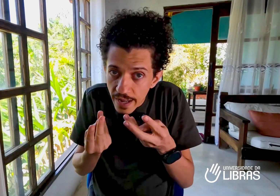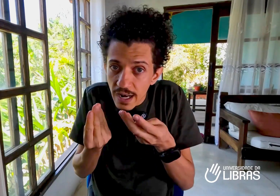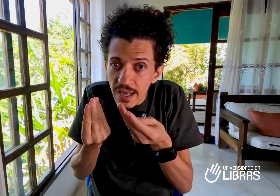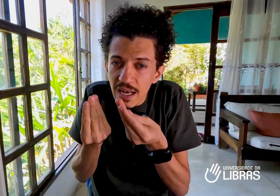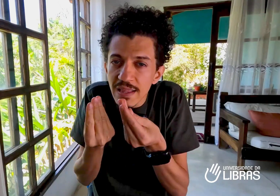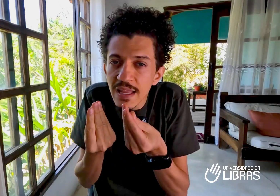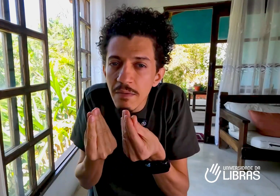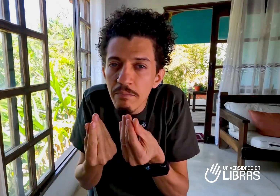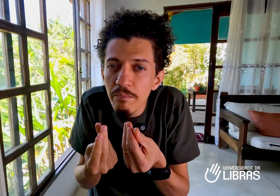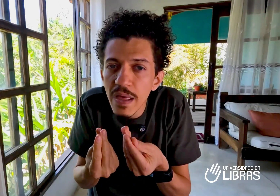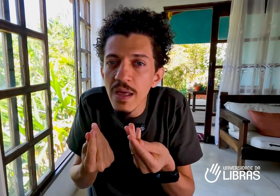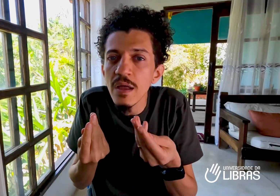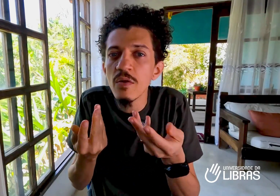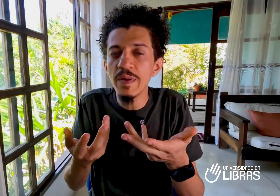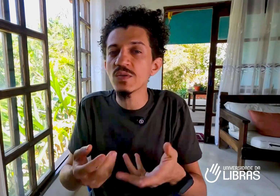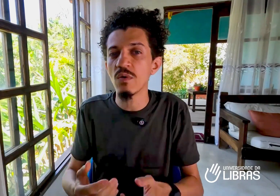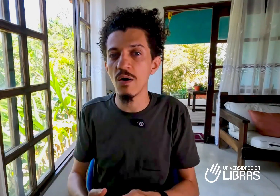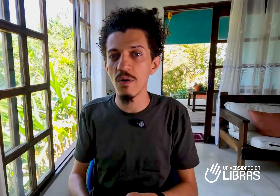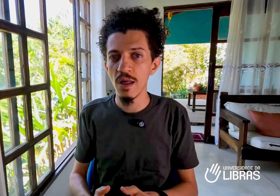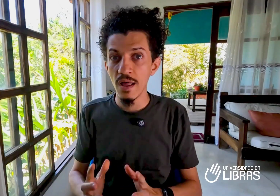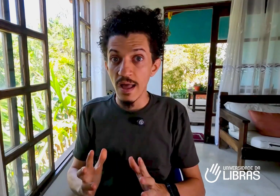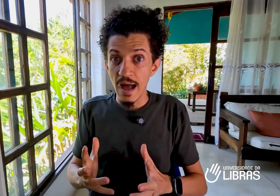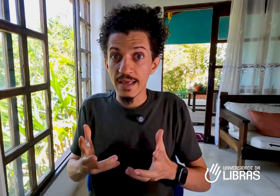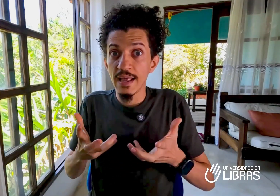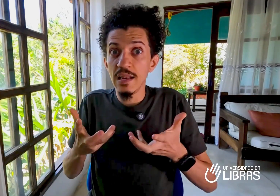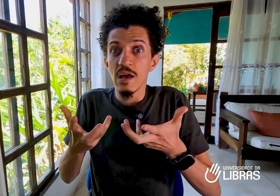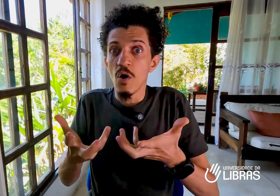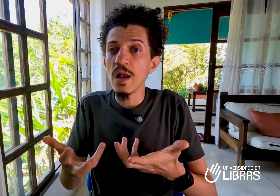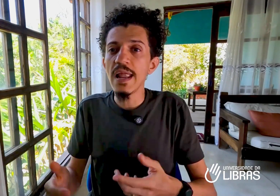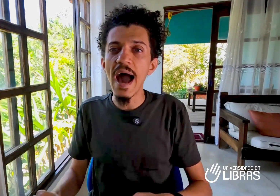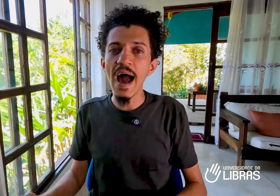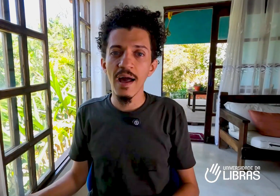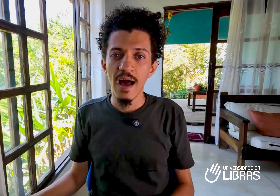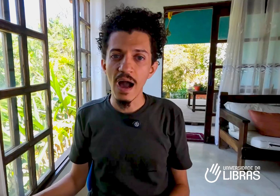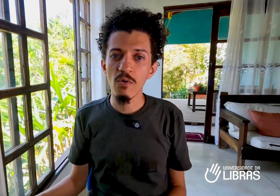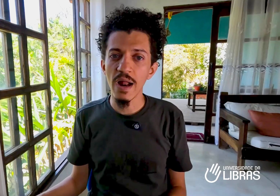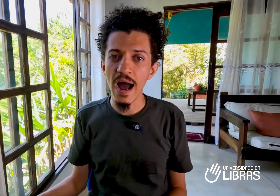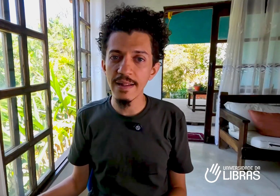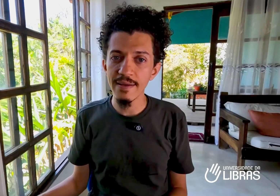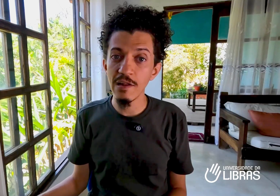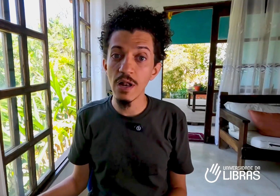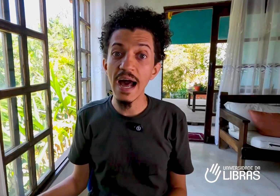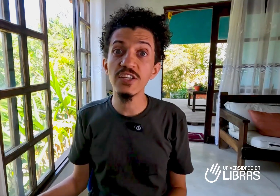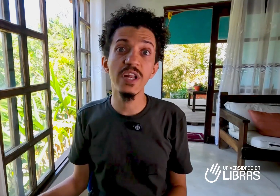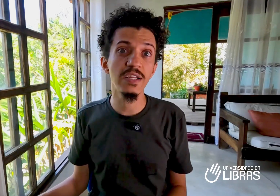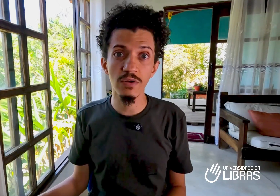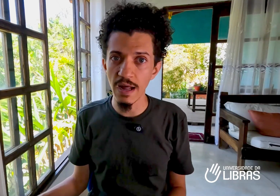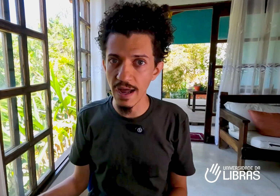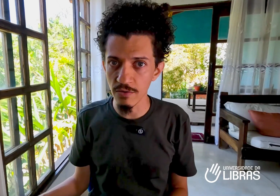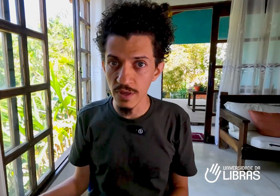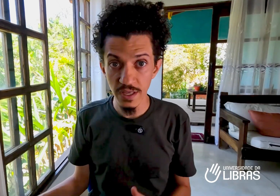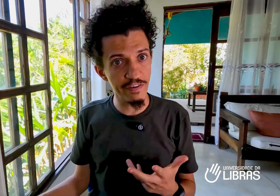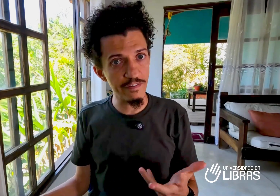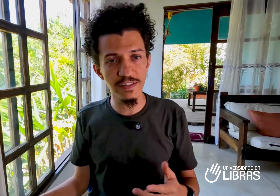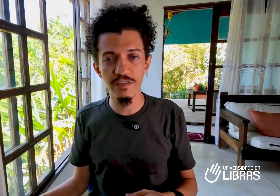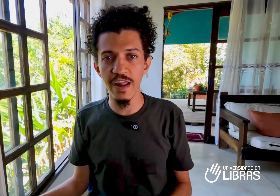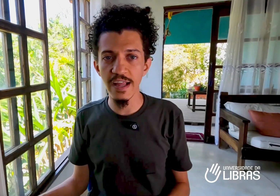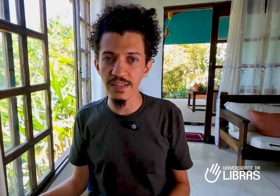ali aquele tempero pessoal, aquele olhar acurado, aquele olhar direcionado, que vai fazer diferença